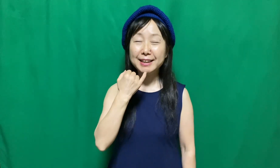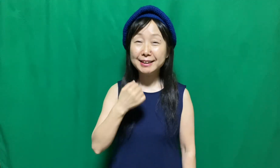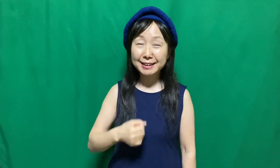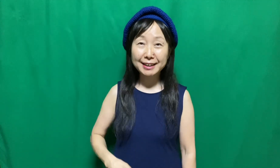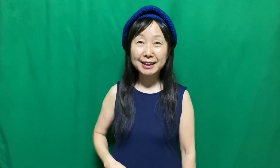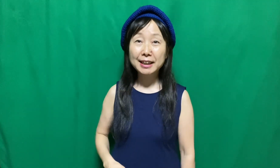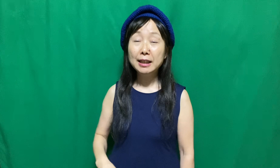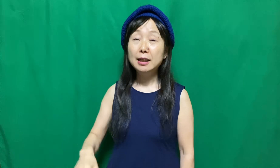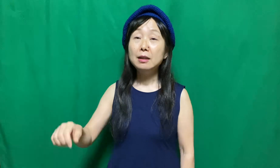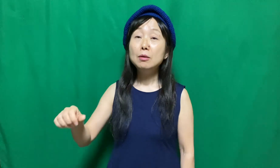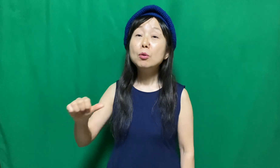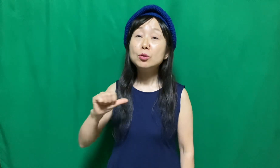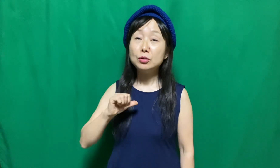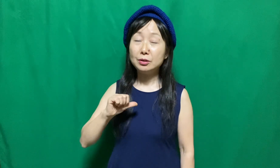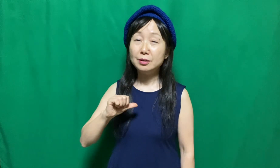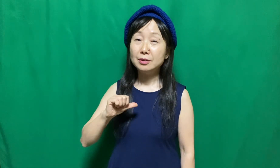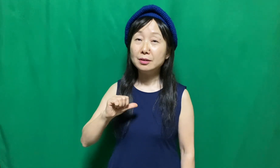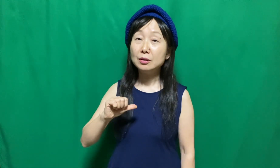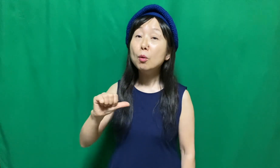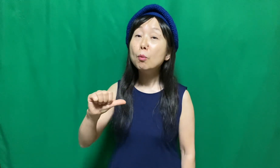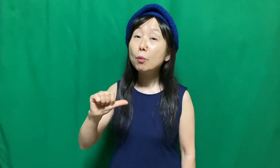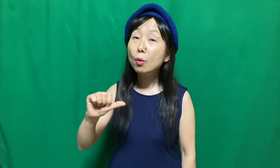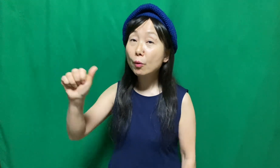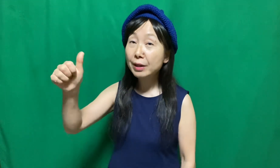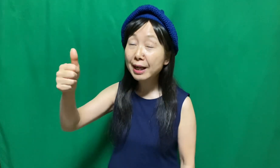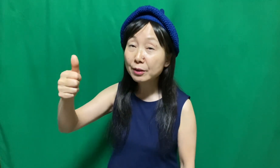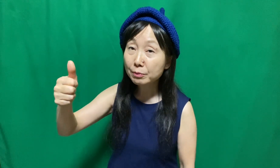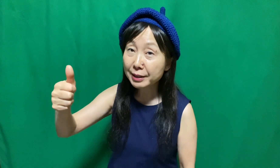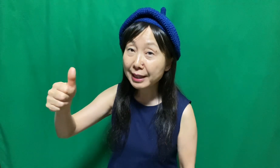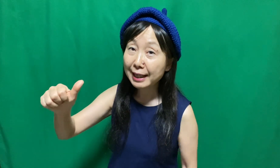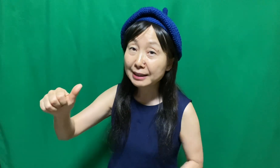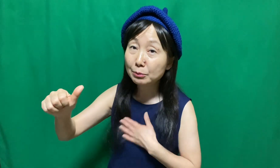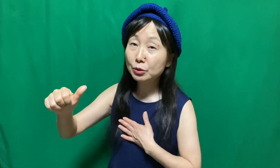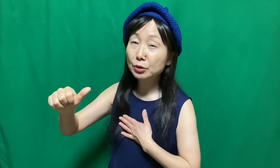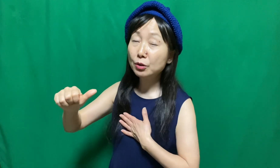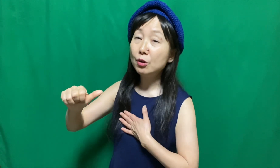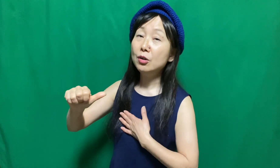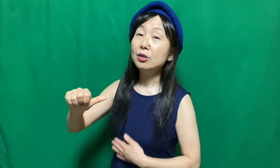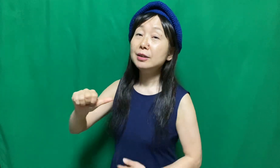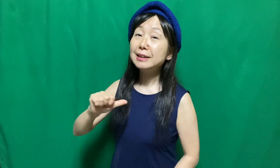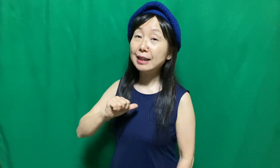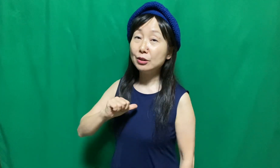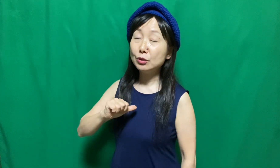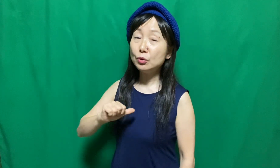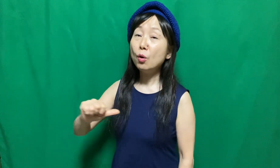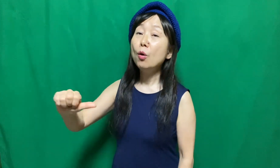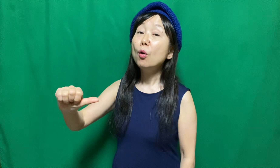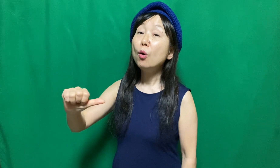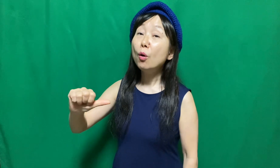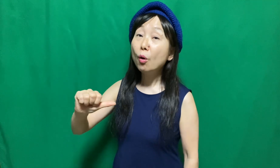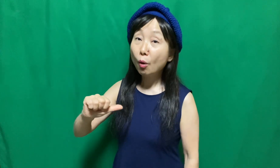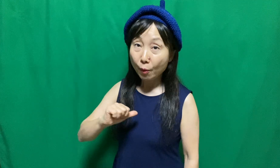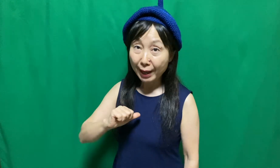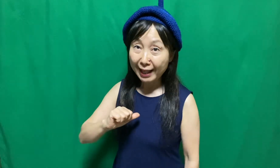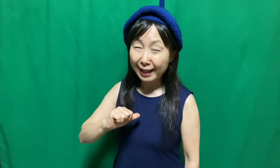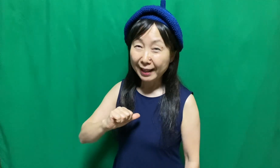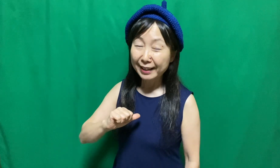し、僕、親指で自分を指すと俺と